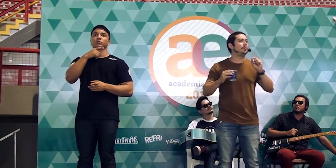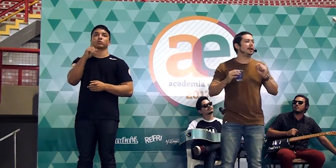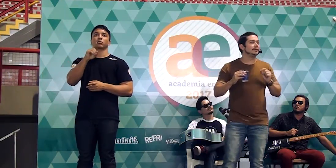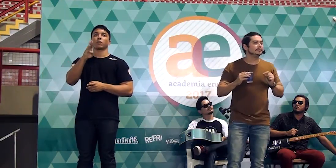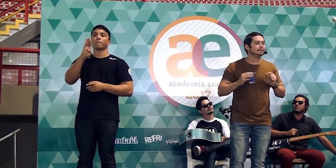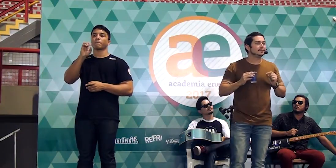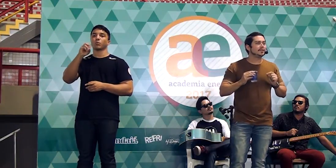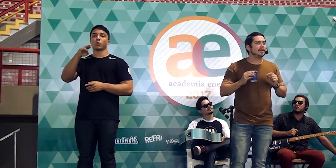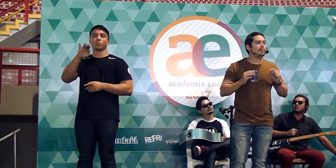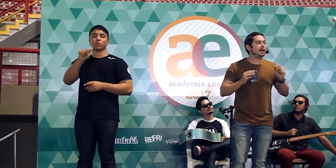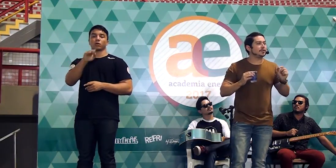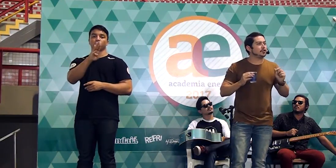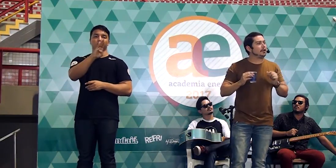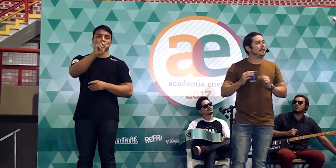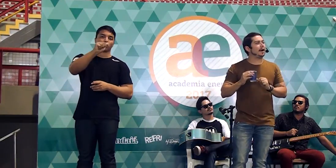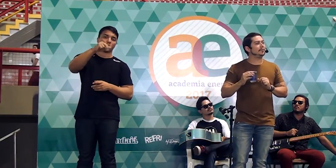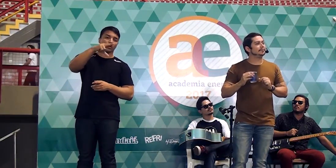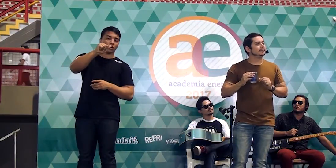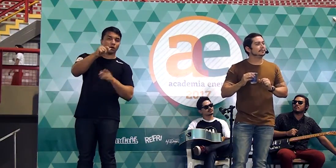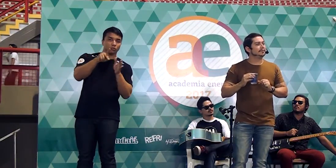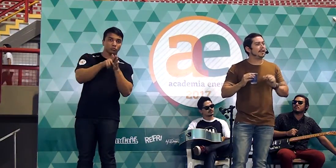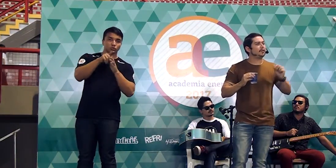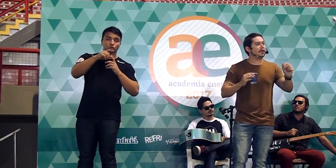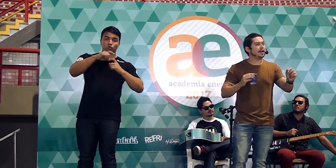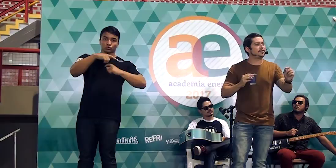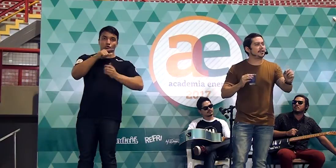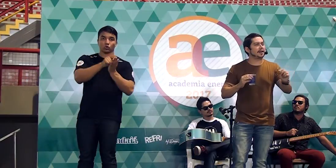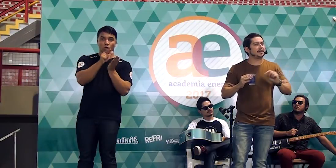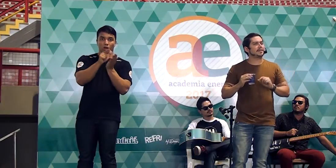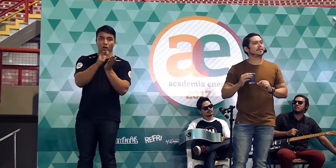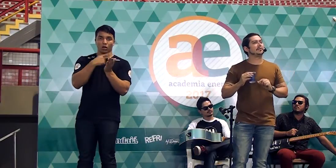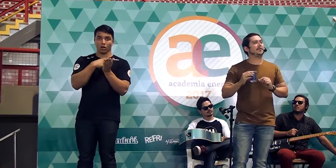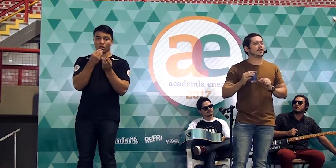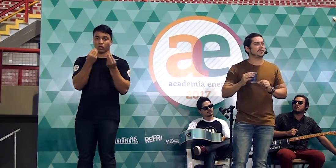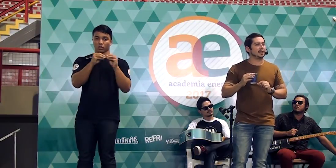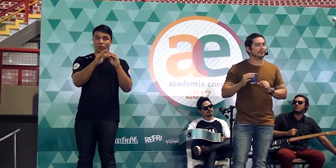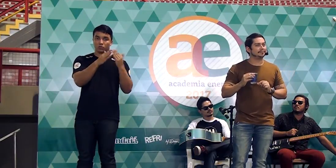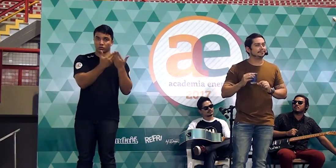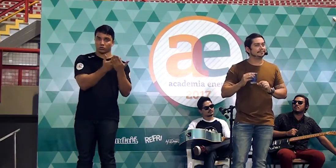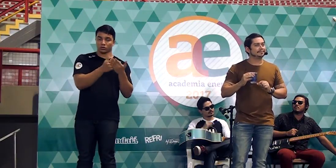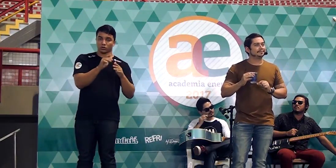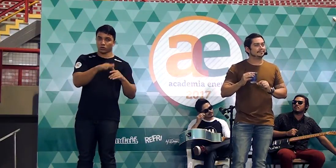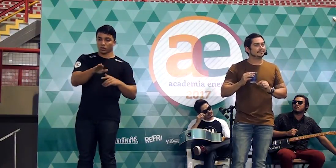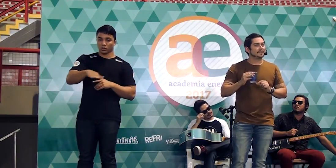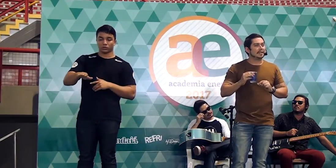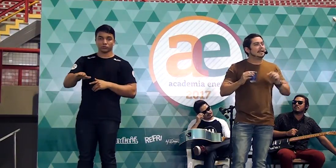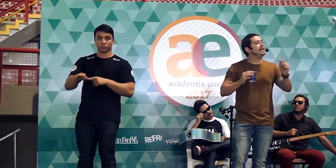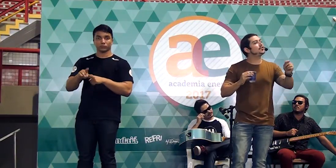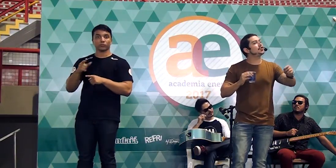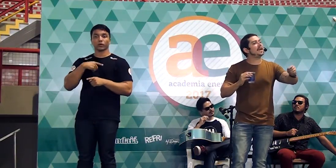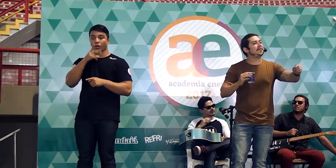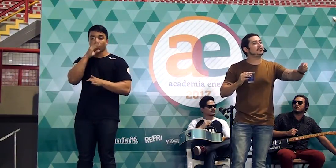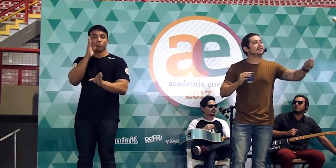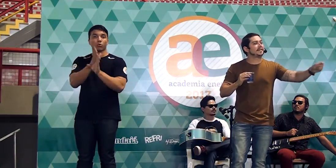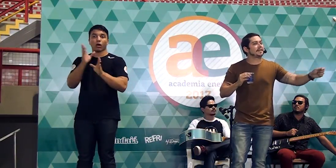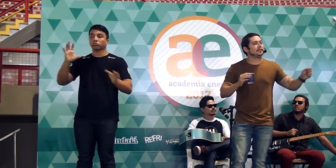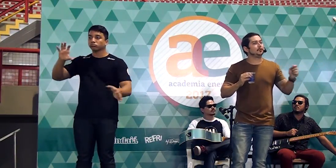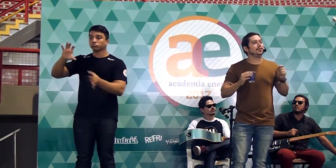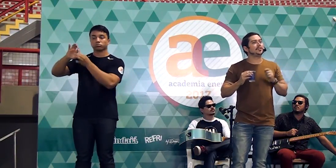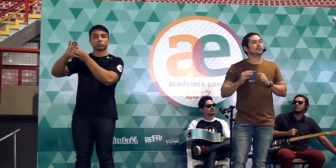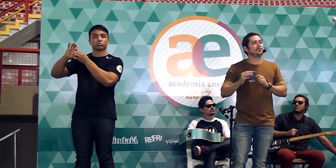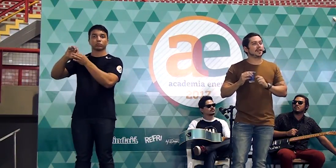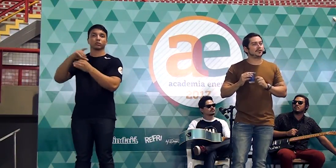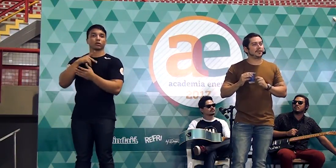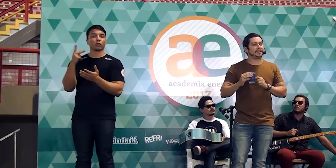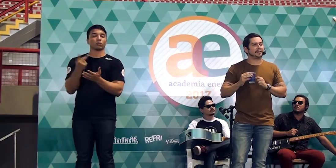boto bomba em banca de jornal, nem em colégio de criança, se eu não faço não? Isso estava acontecendo